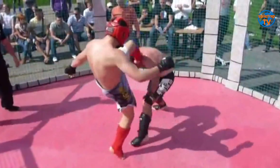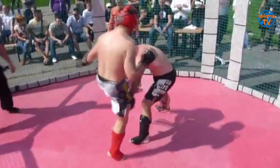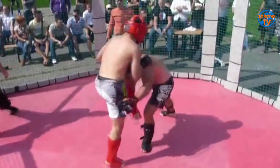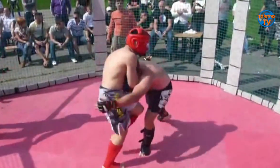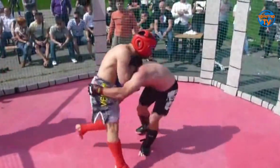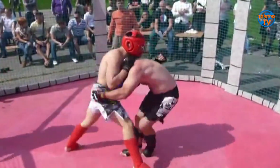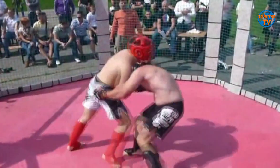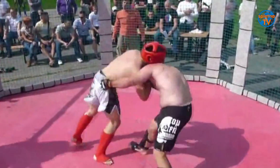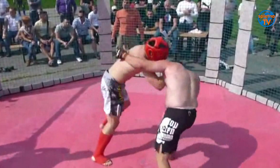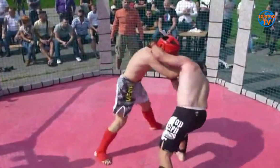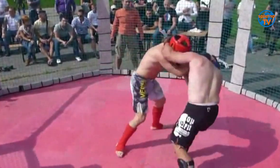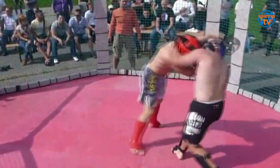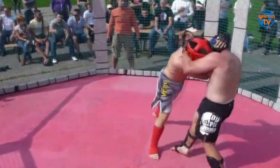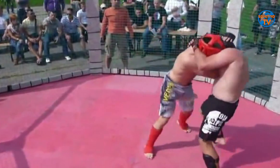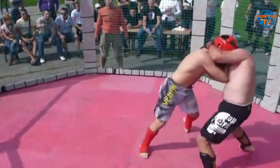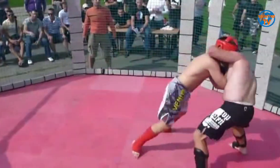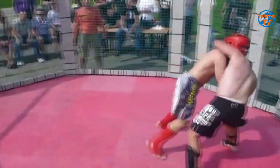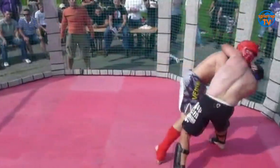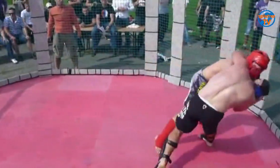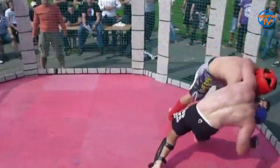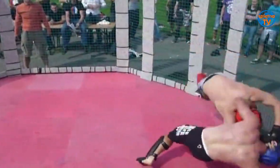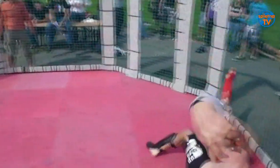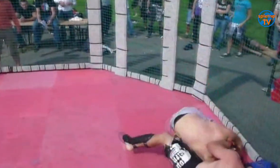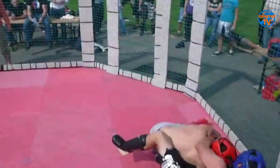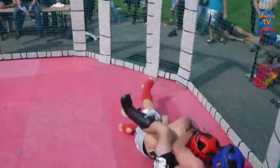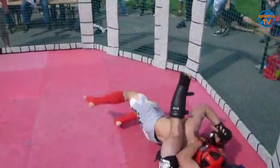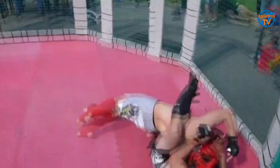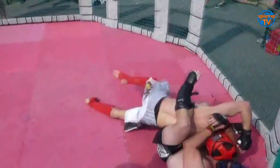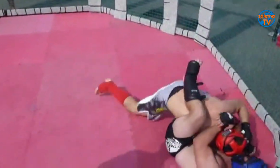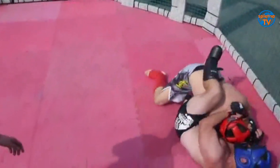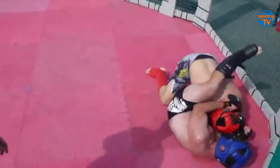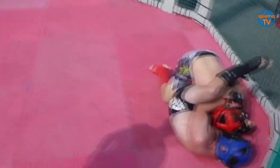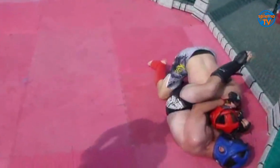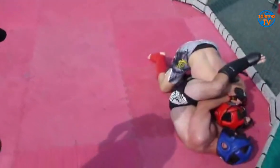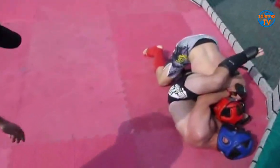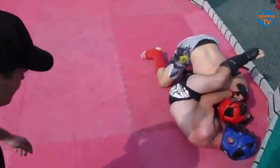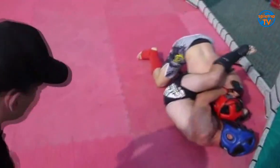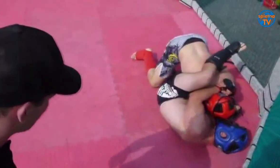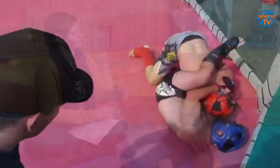Ajde! Take down, ajde! Pozicija! Njega, tvoja njega!